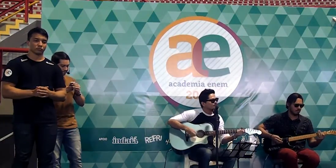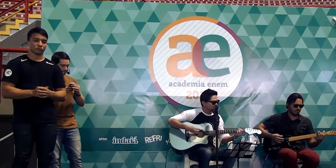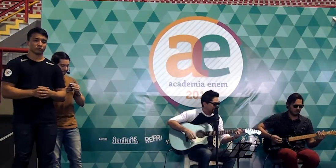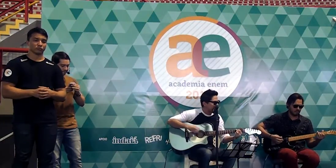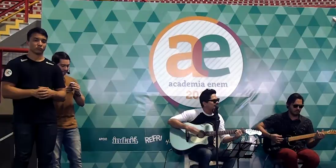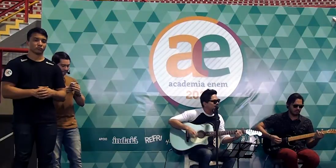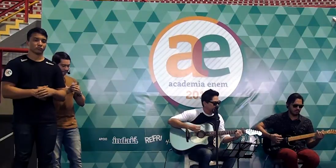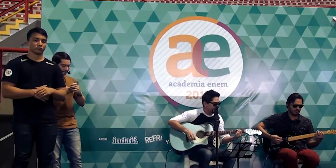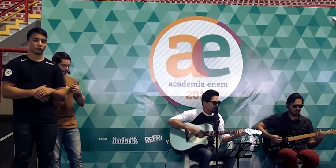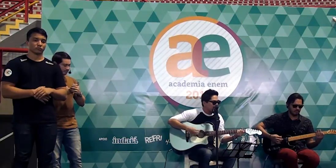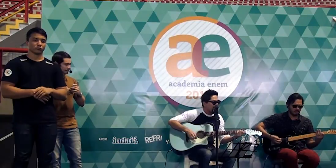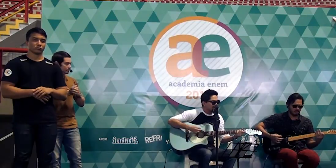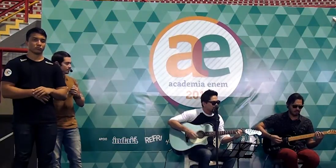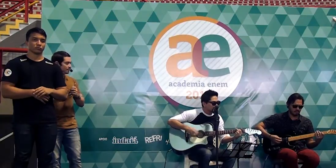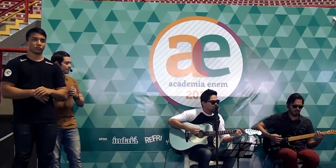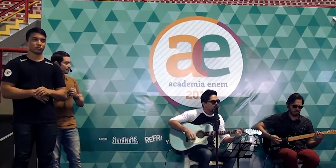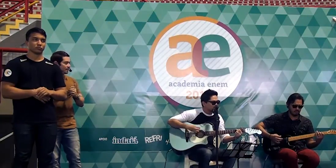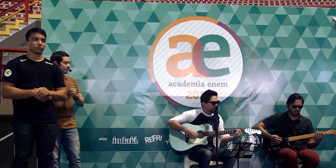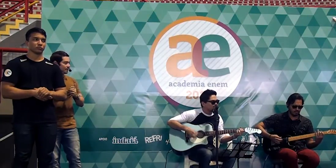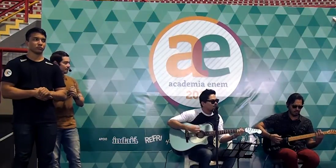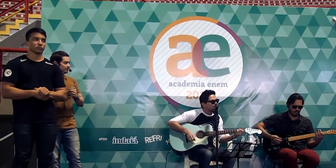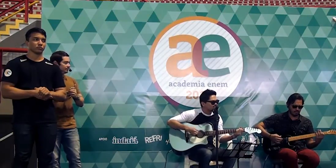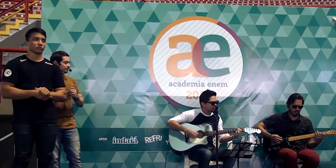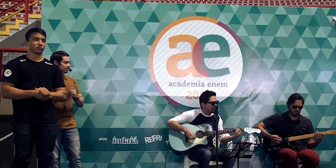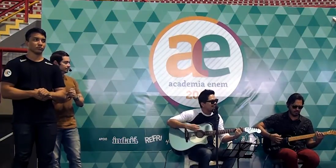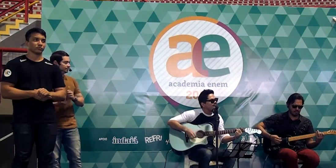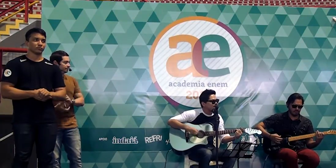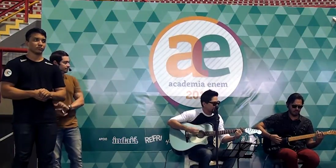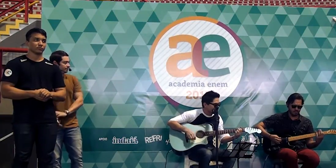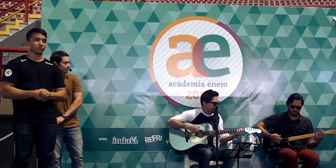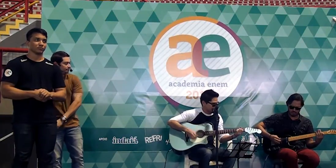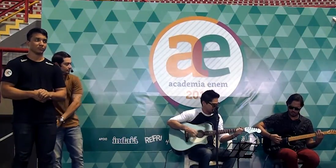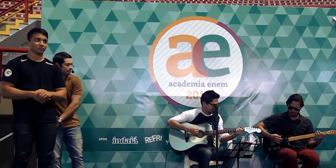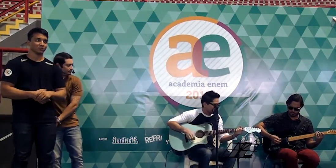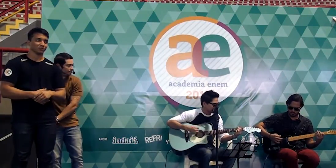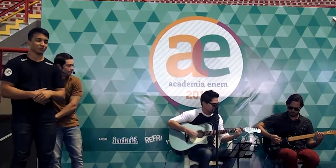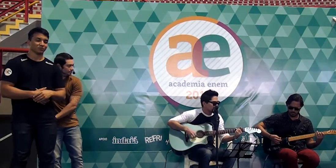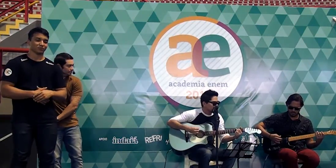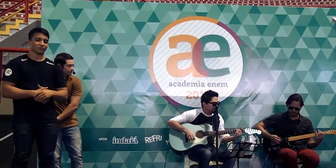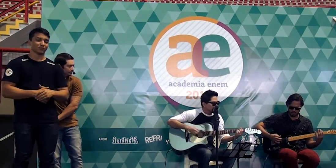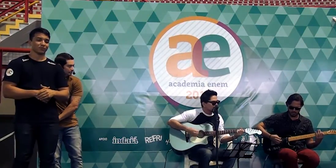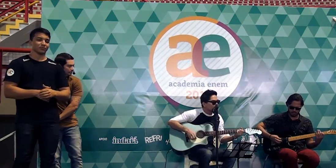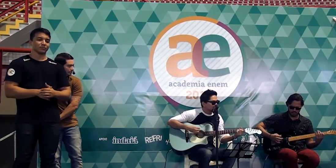ganhar. Inútil, a gente somos inútil.